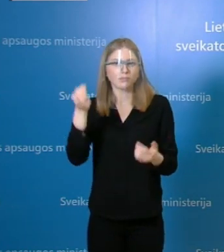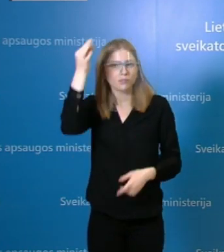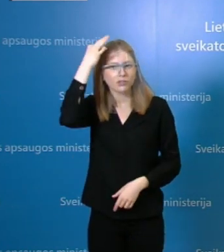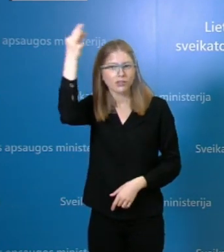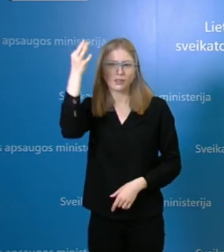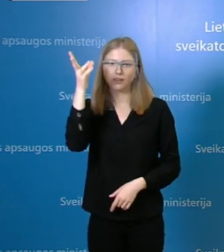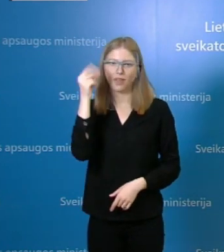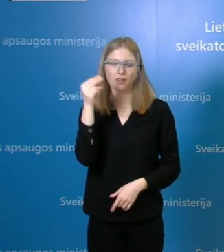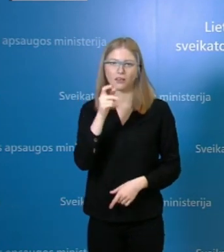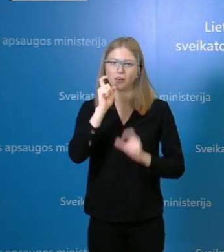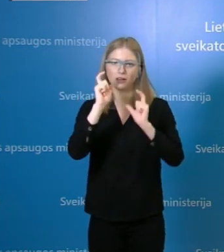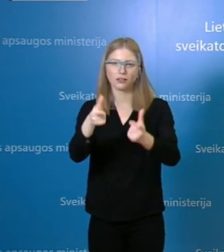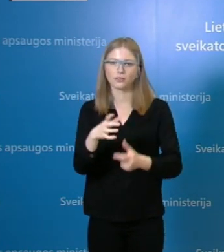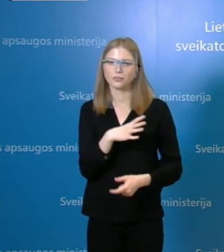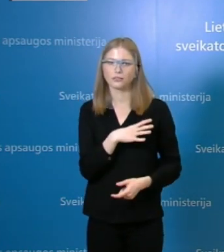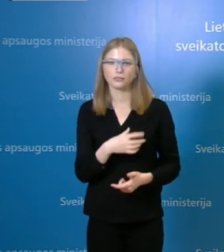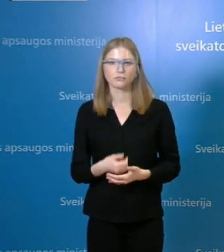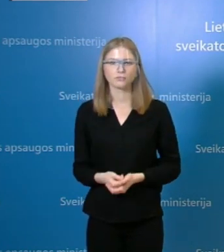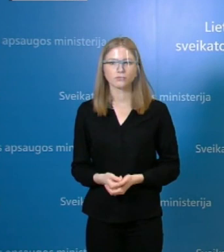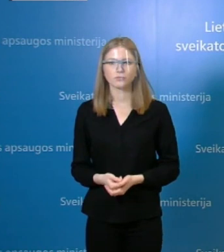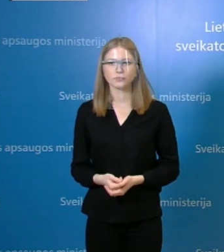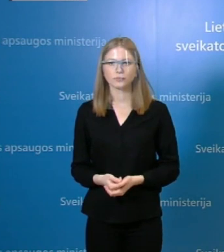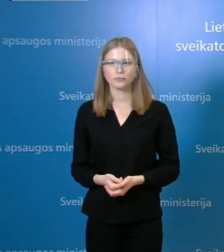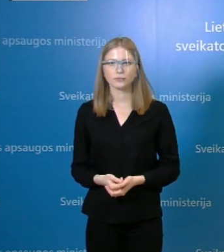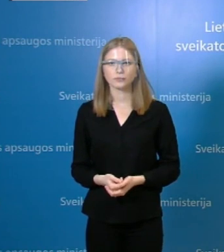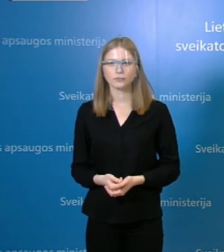nors kriterijaus negalėčiau pasakyti.